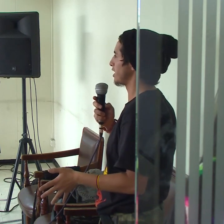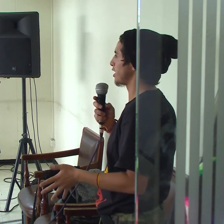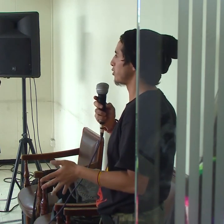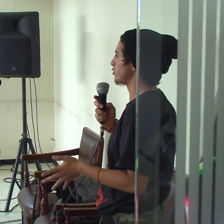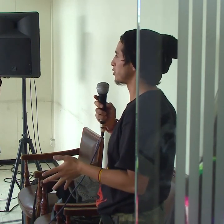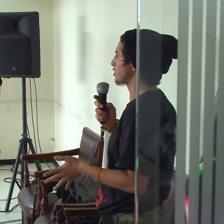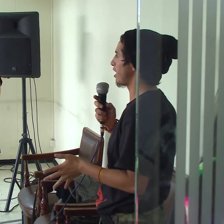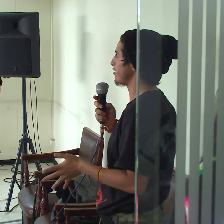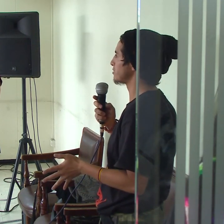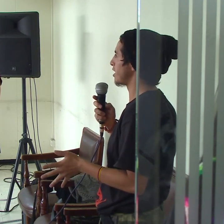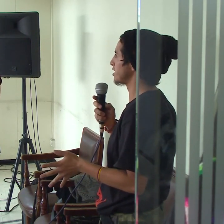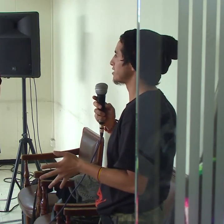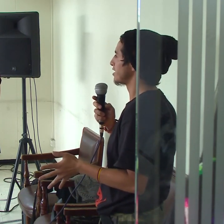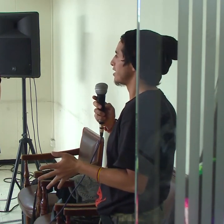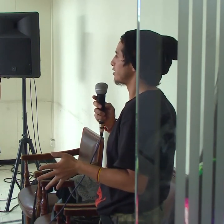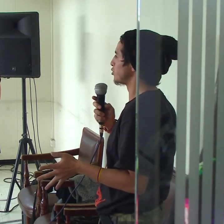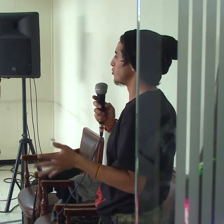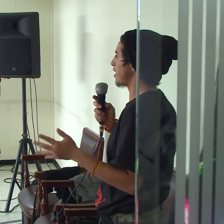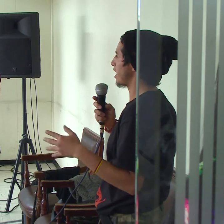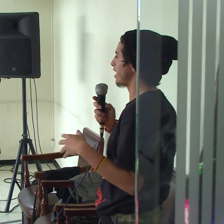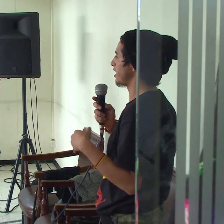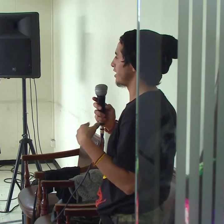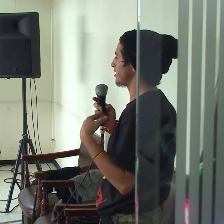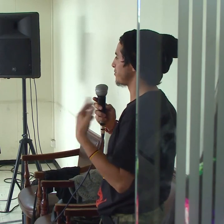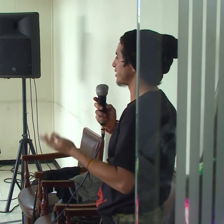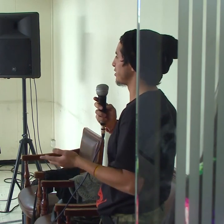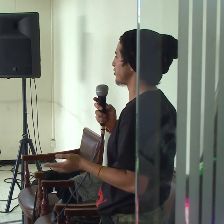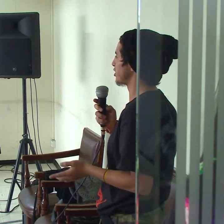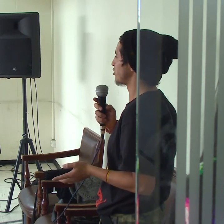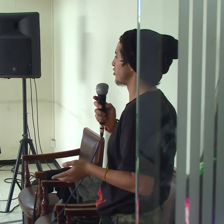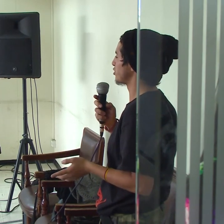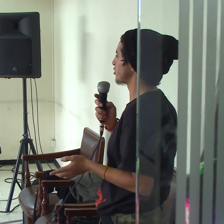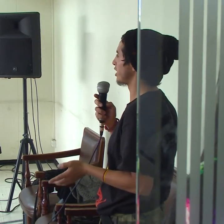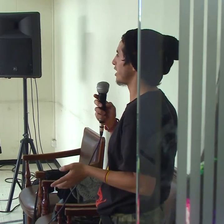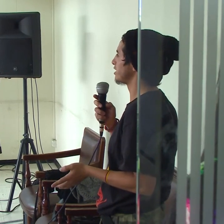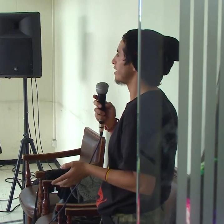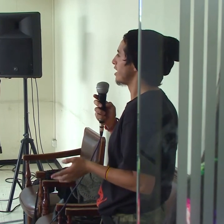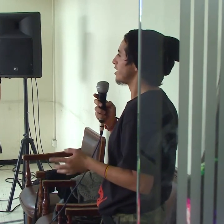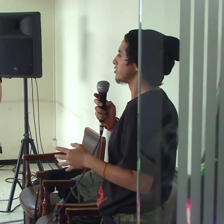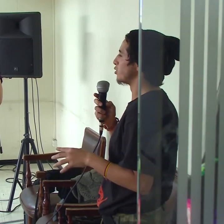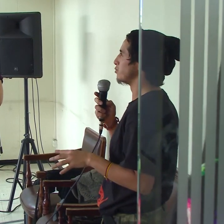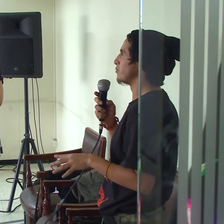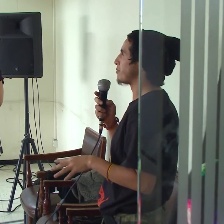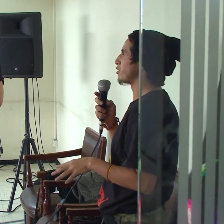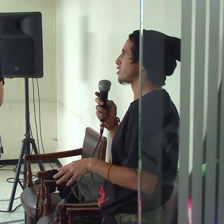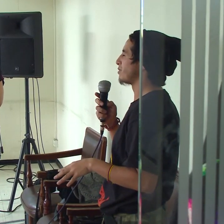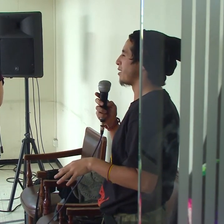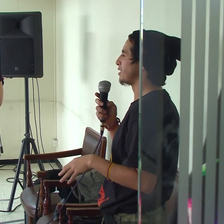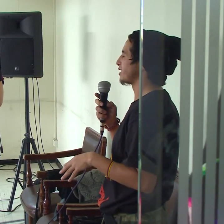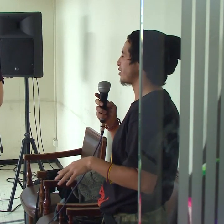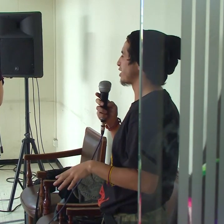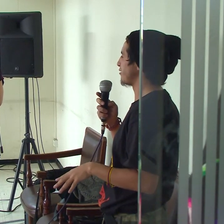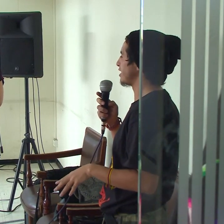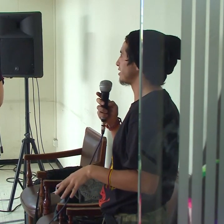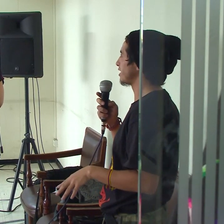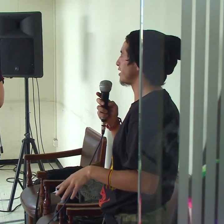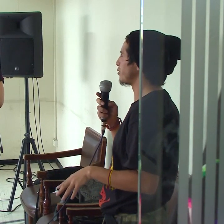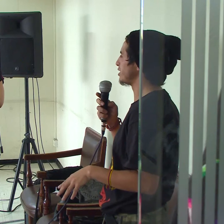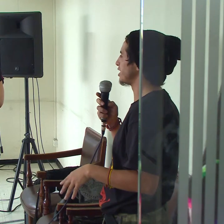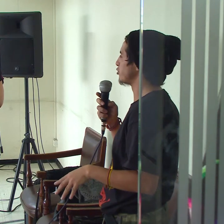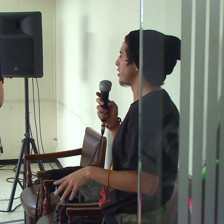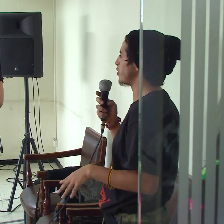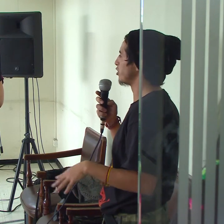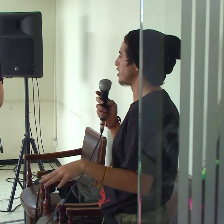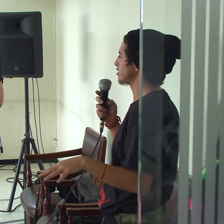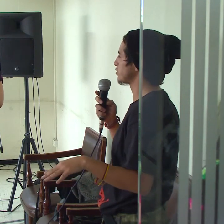esto porque el acueducto cada vez más tumba ese patrimonio arqueológico que hay allí son aproximadamente creo que 20 ó